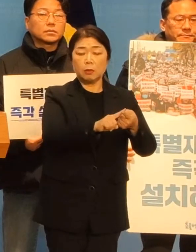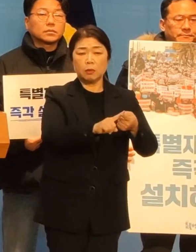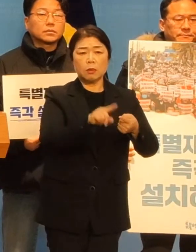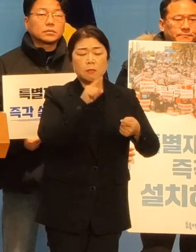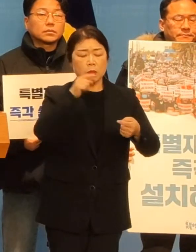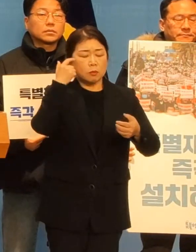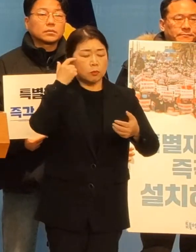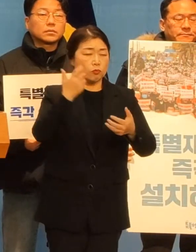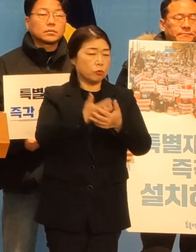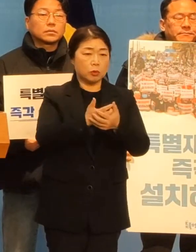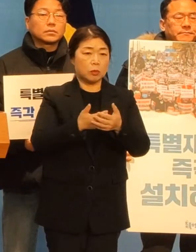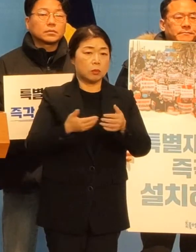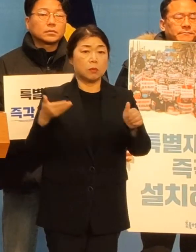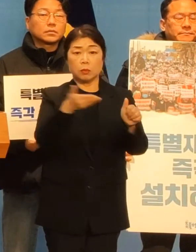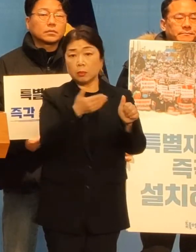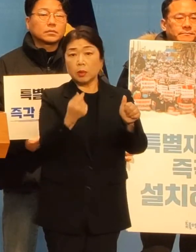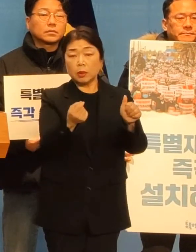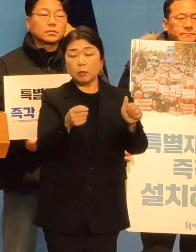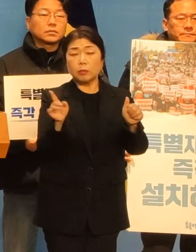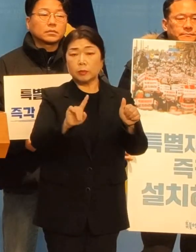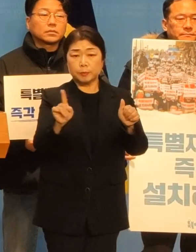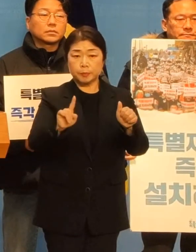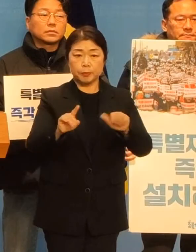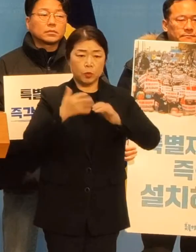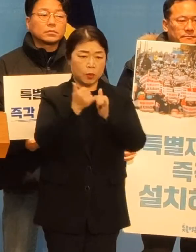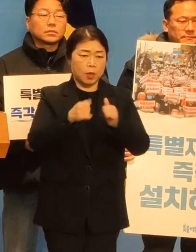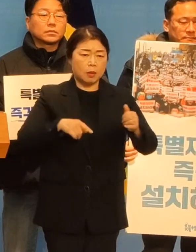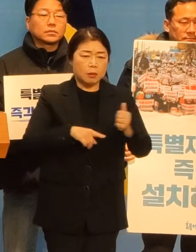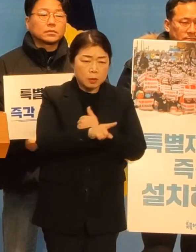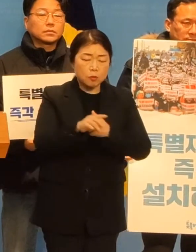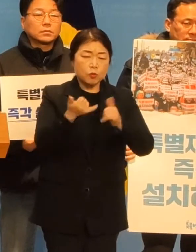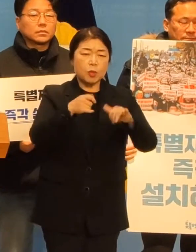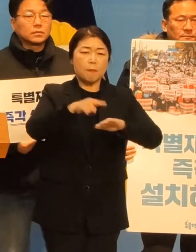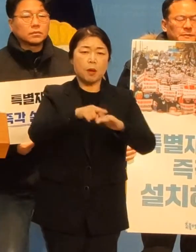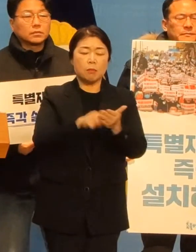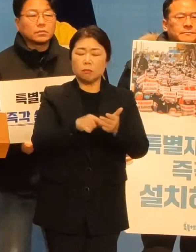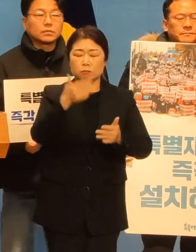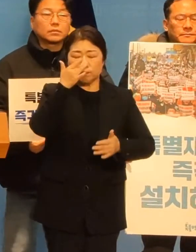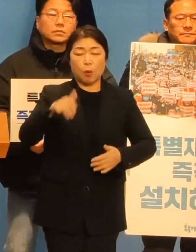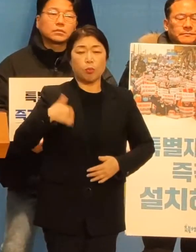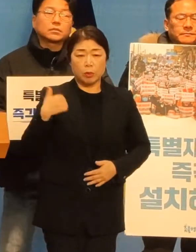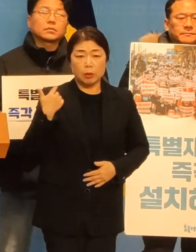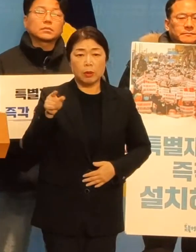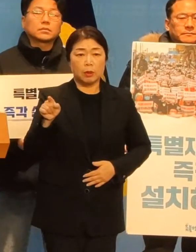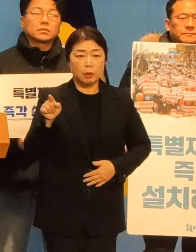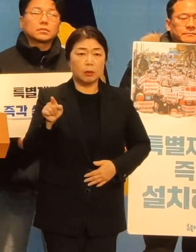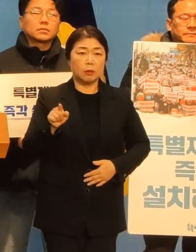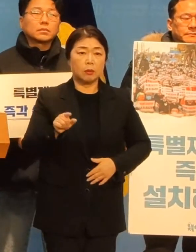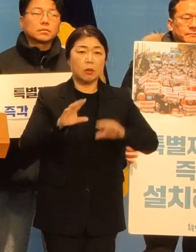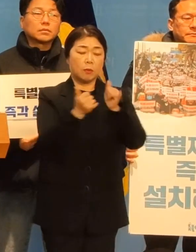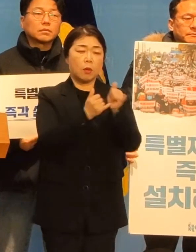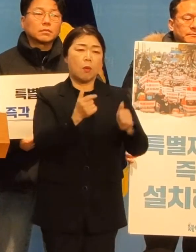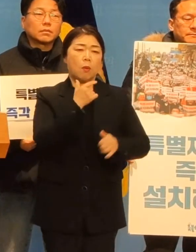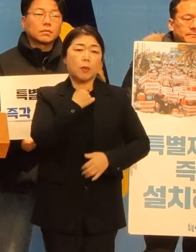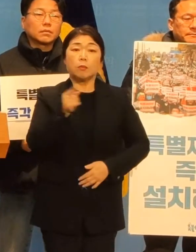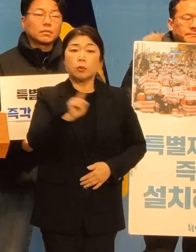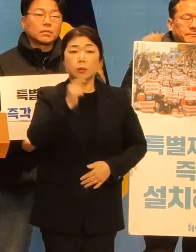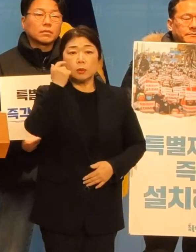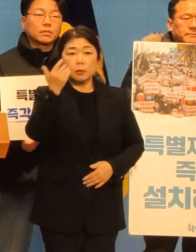큰 충격을 줬습니다. 국민들의 뜻을 이렇게도 모를 수가 있을까? 국민들이 정말로 원하는 게